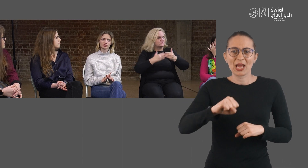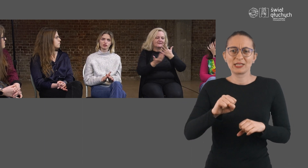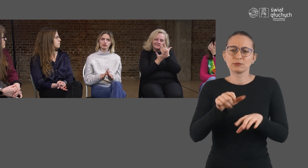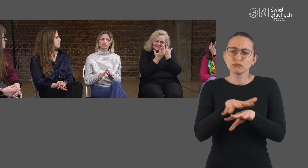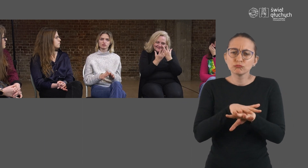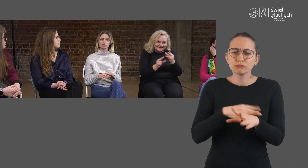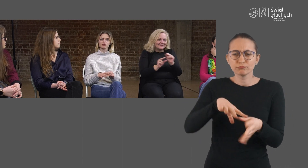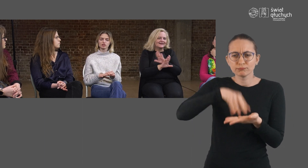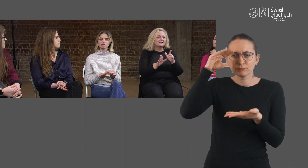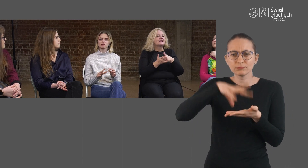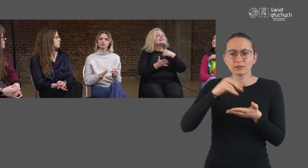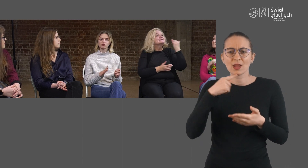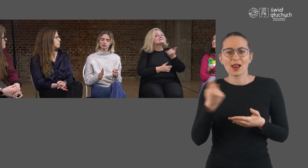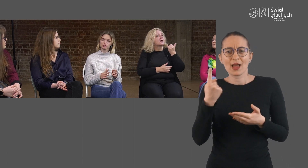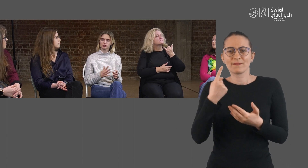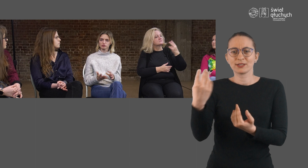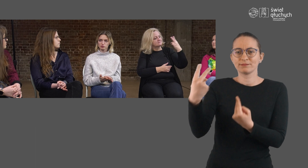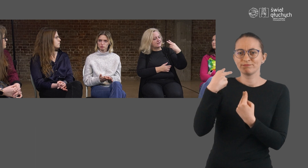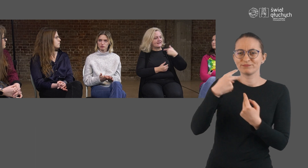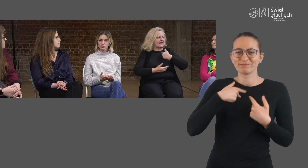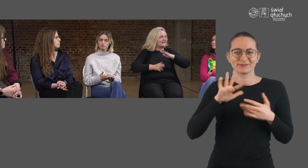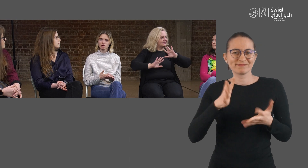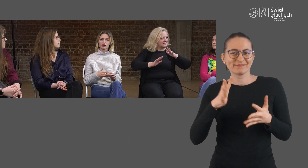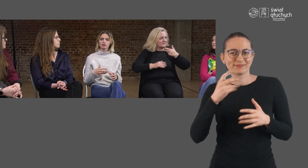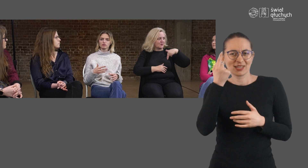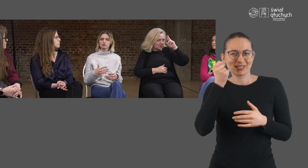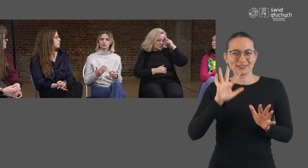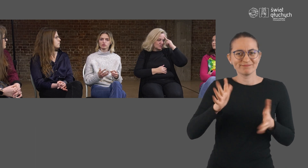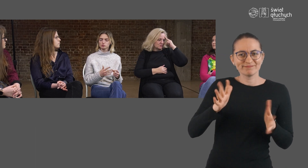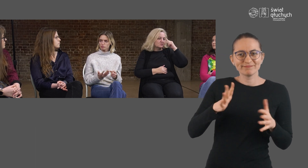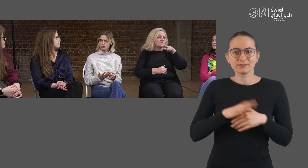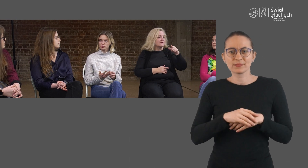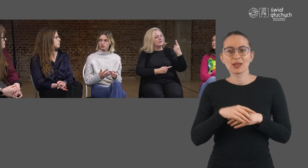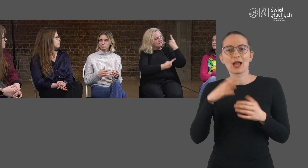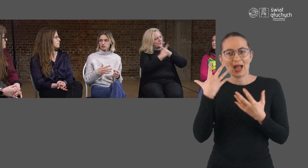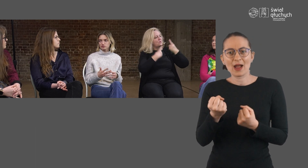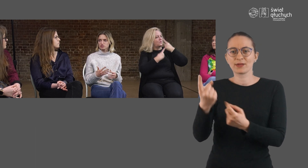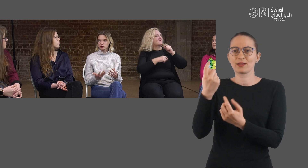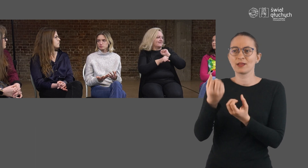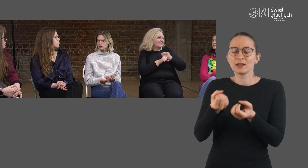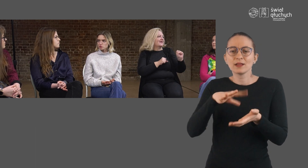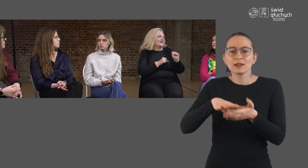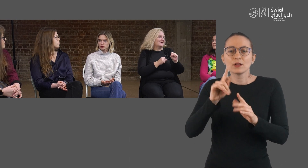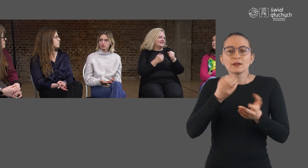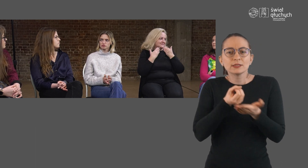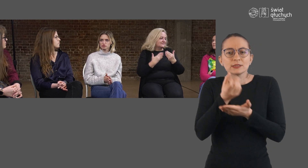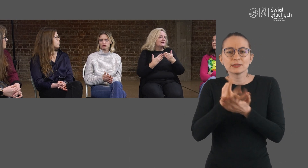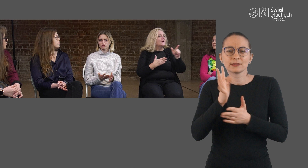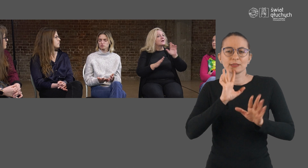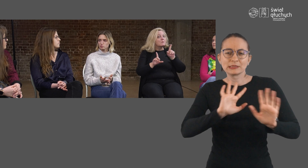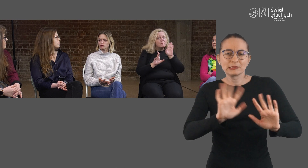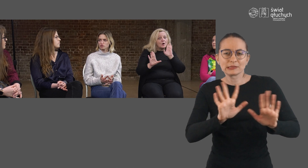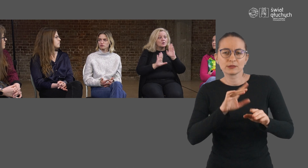czegoś i zawsze jak zauważy, że coś nie rozumiem, to mi tłumaczy i też w taki podobny sposób podchodzić